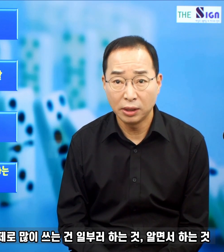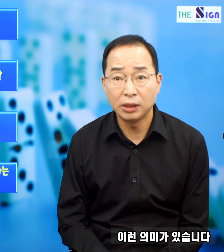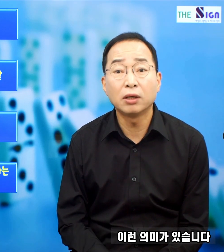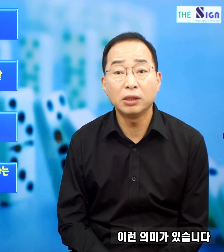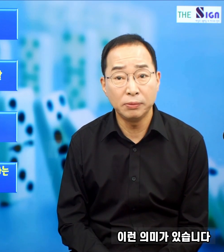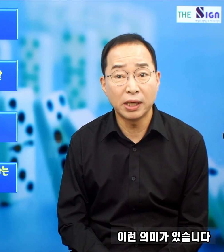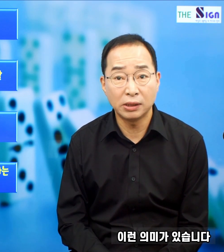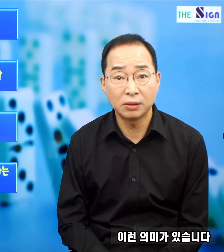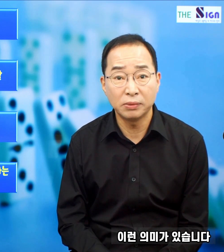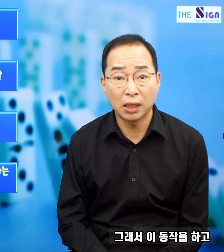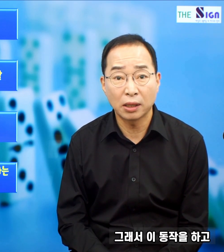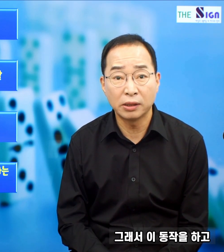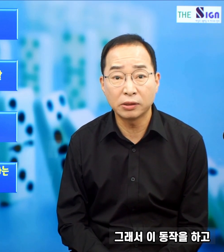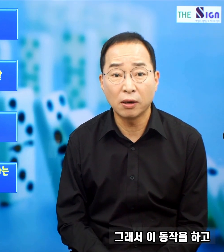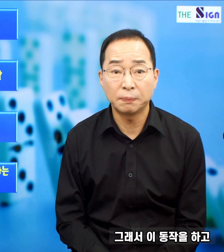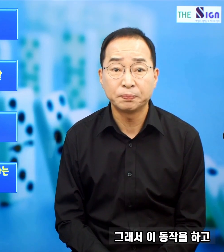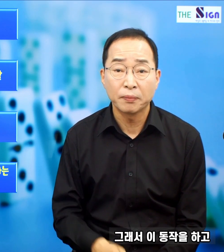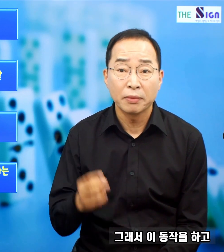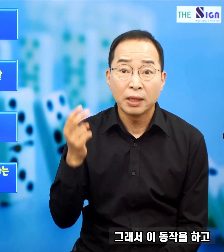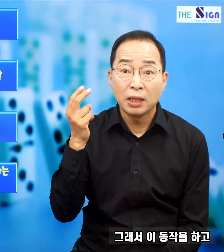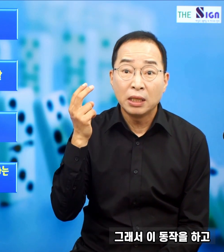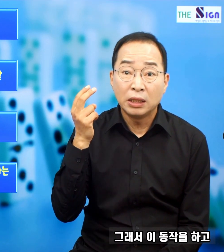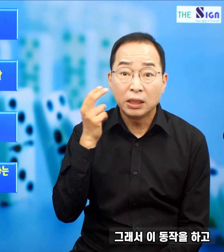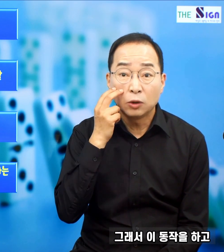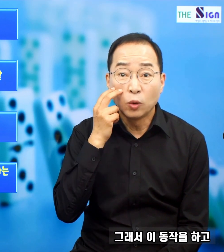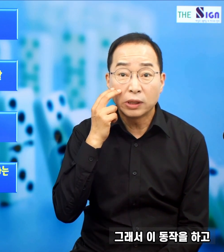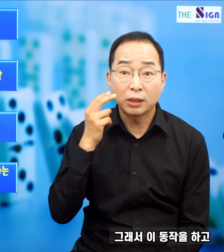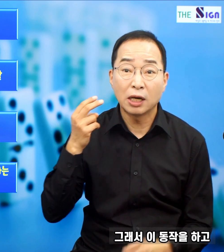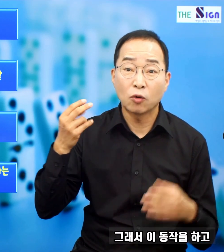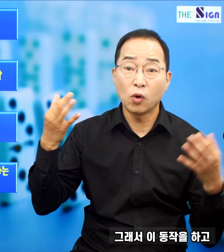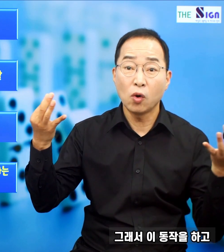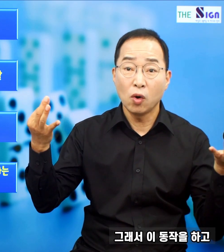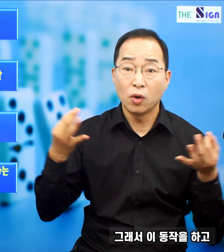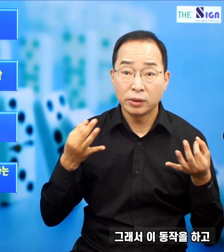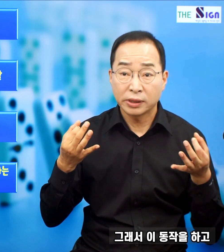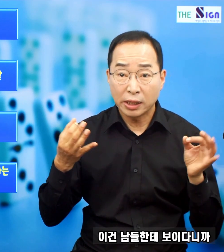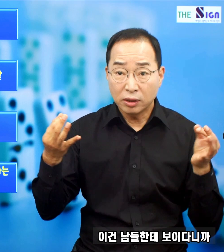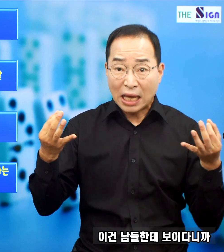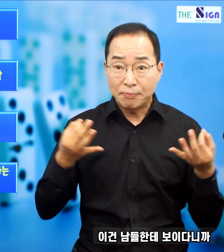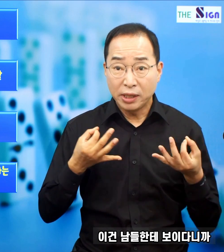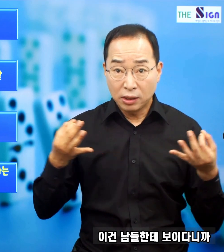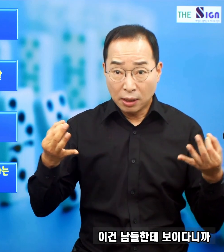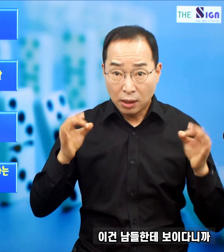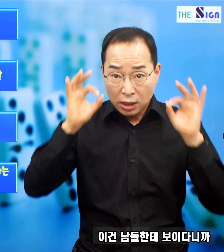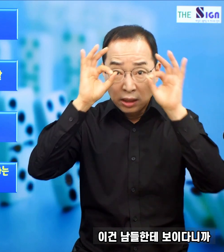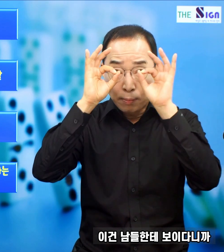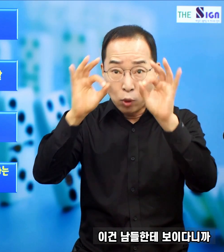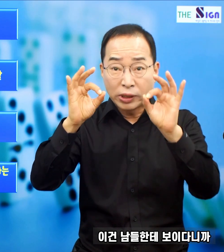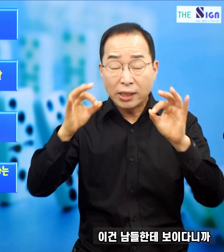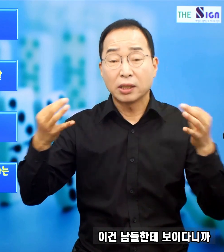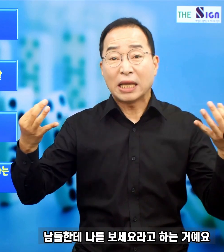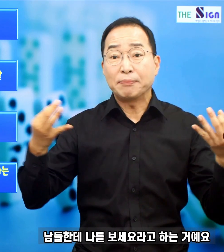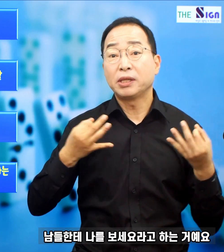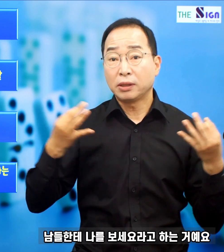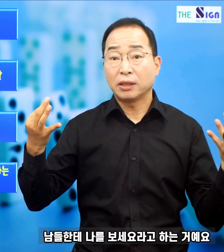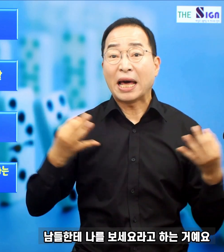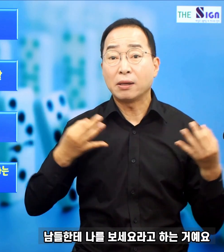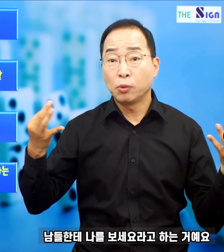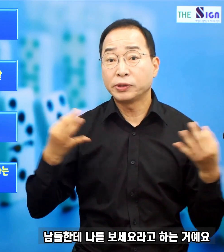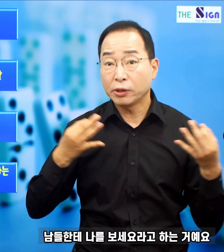이런 의미가 있습니다. 그래서 이 동작을 하고, 자, 이건 남들한테 이게 보다니까 남들한테 나를